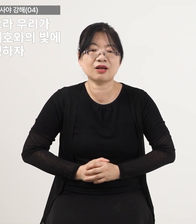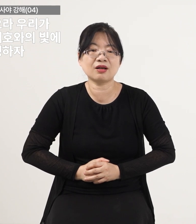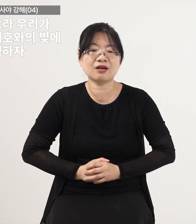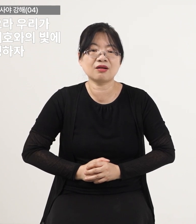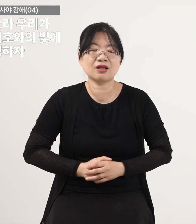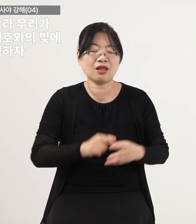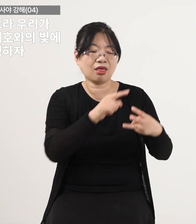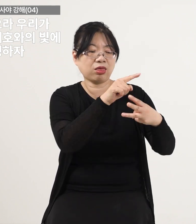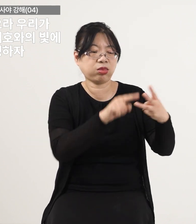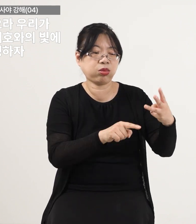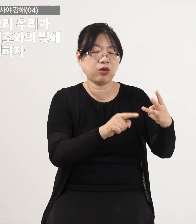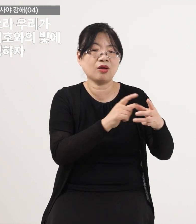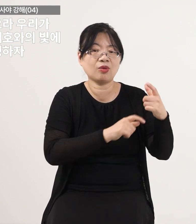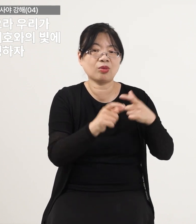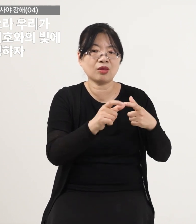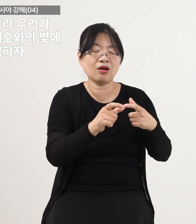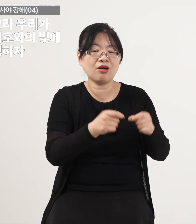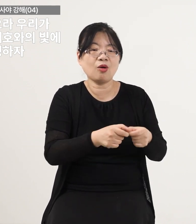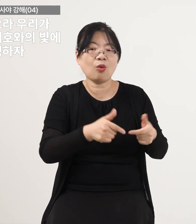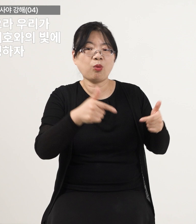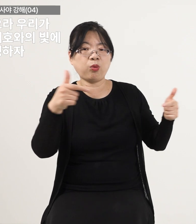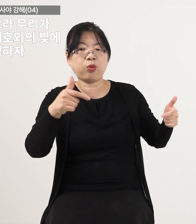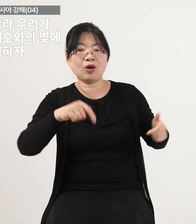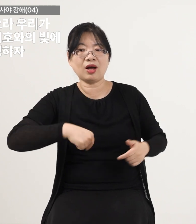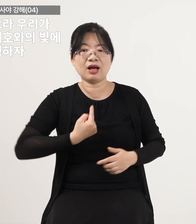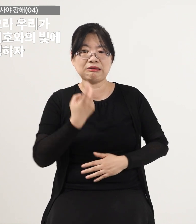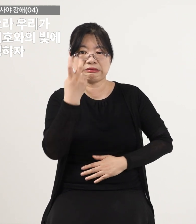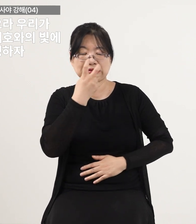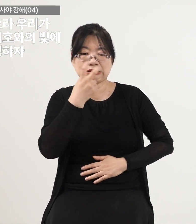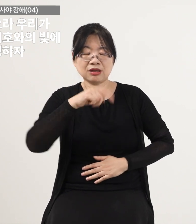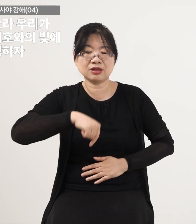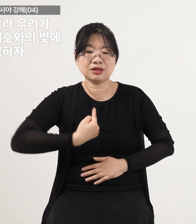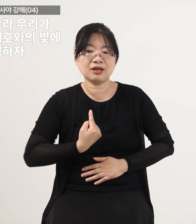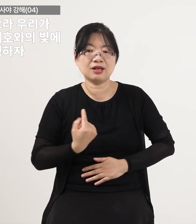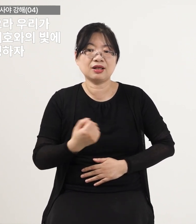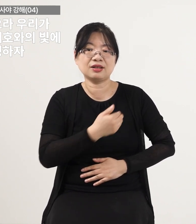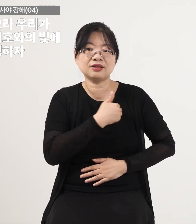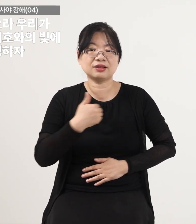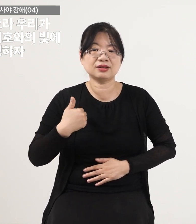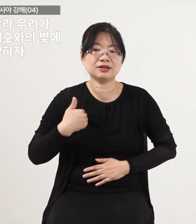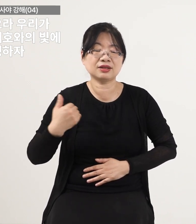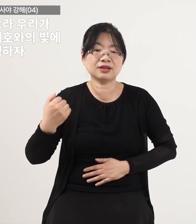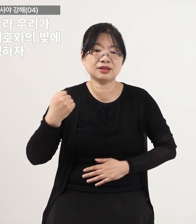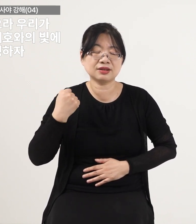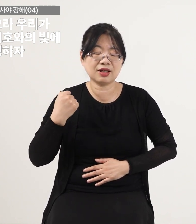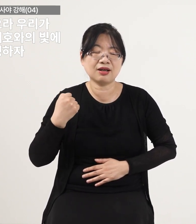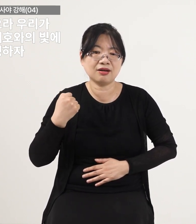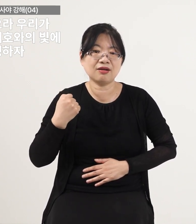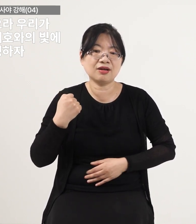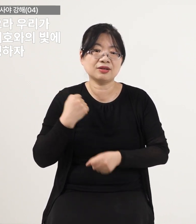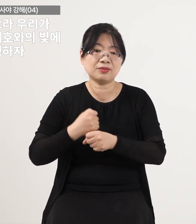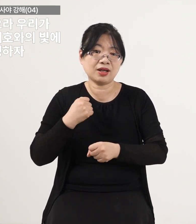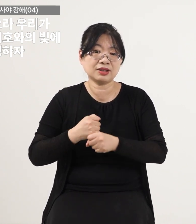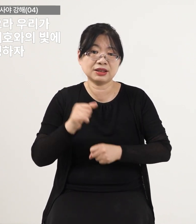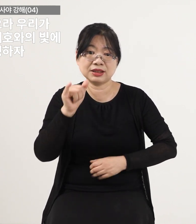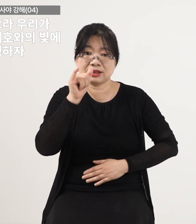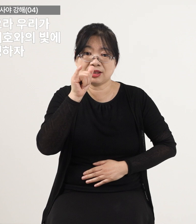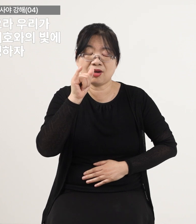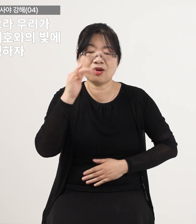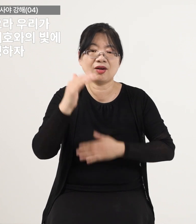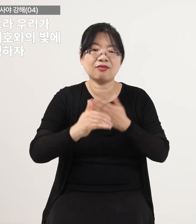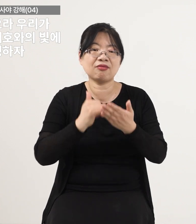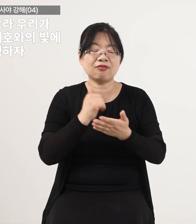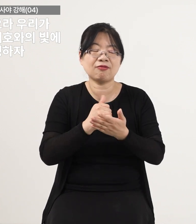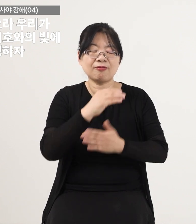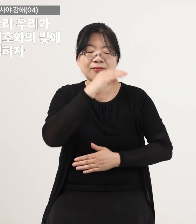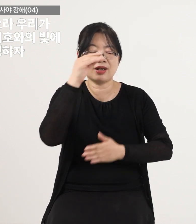점점 확보해서 자기들을 지키고 자기들의 든든한 안위로 삼는다면 하나님